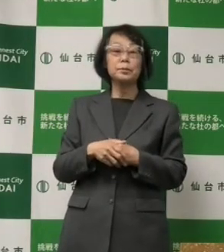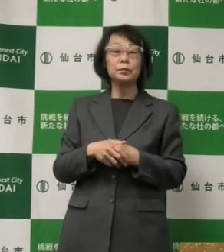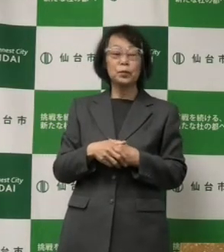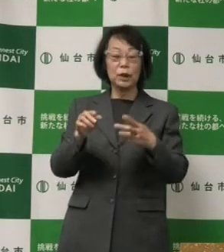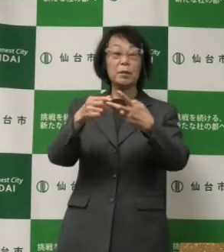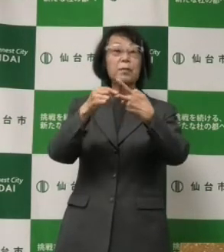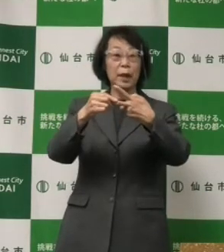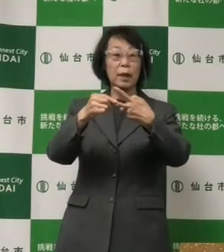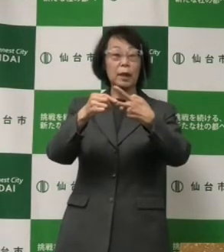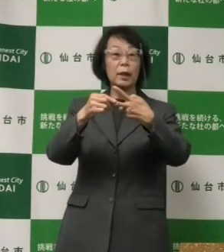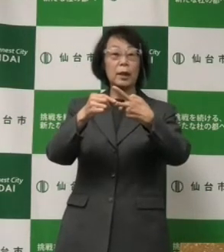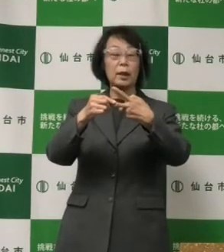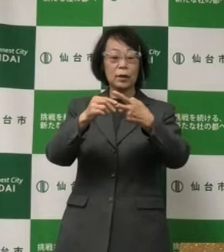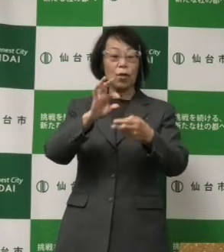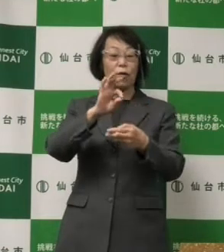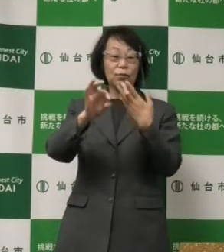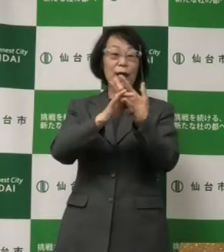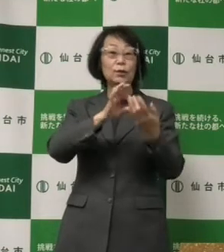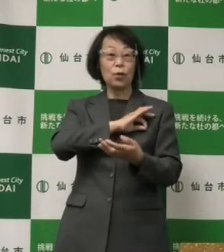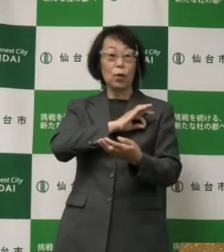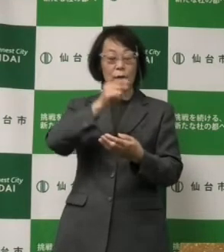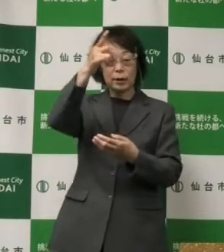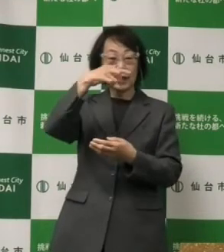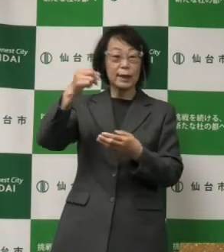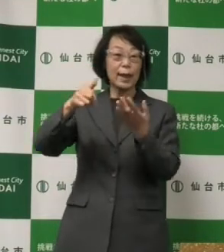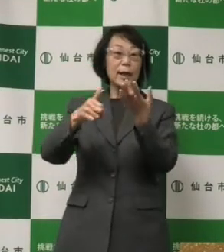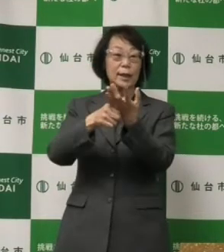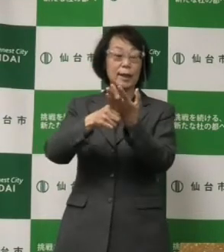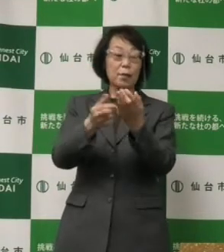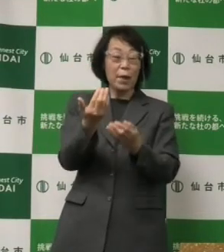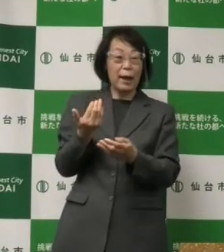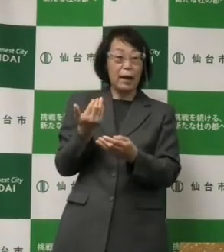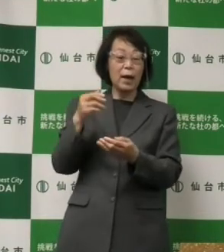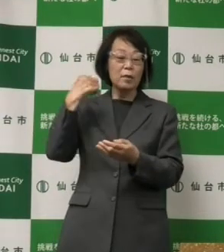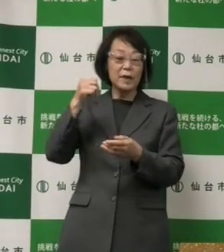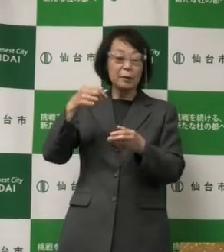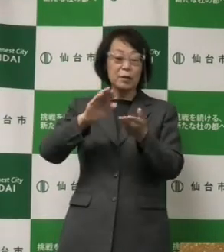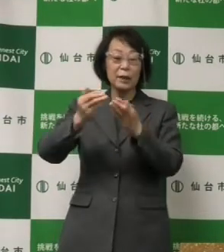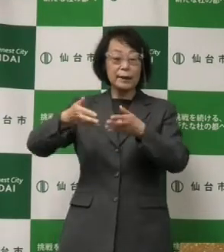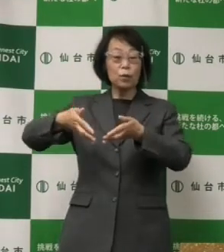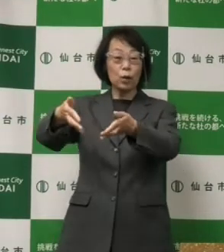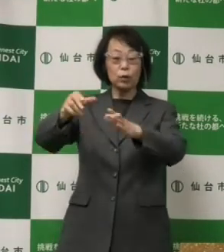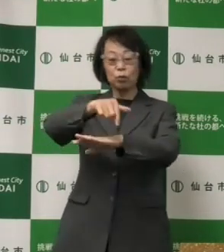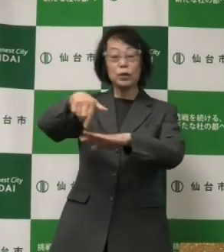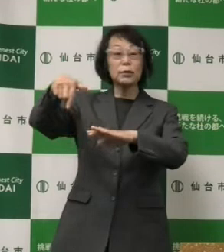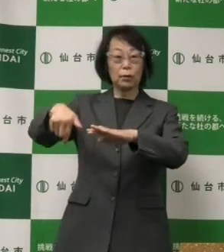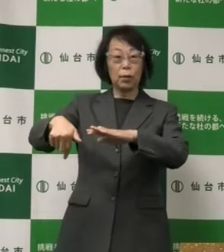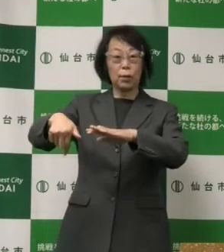2番目の仮称仙台駅前南町通りプロジェク